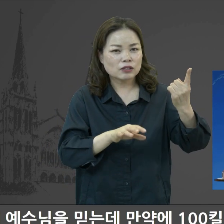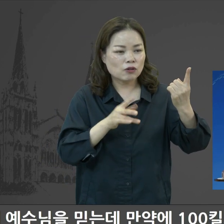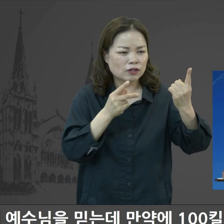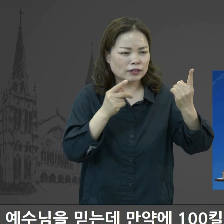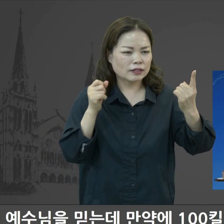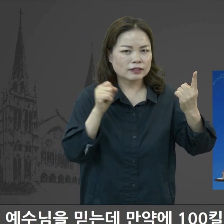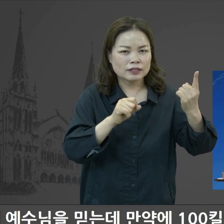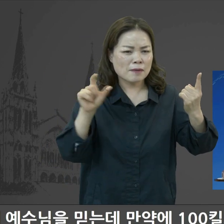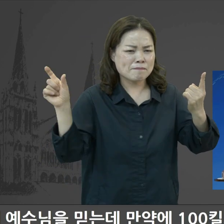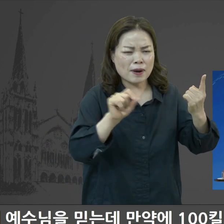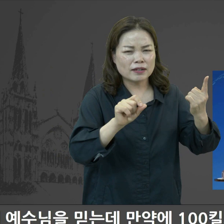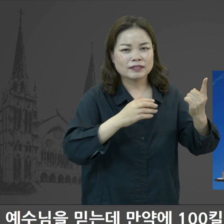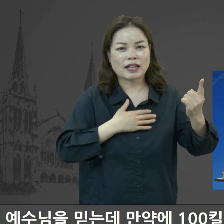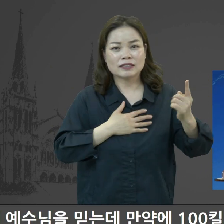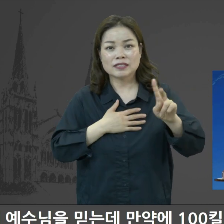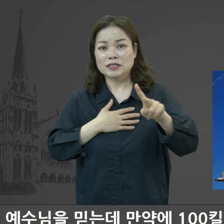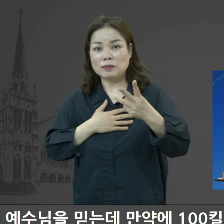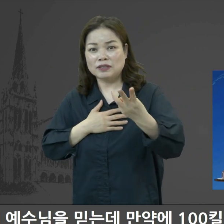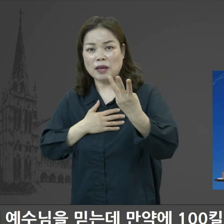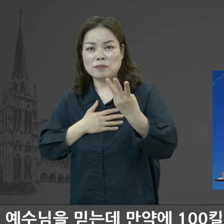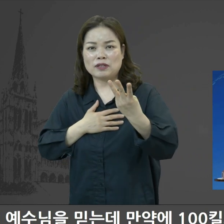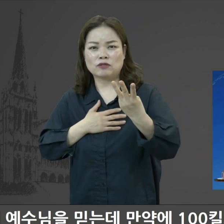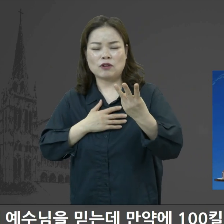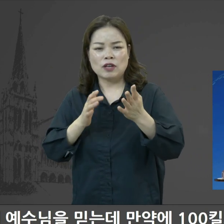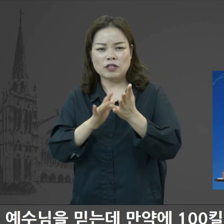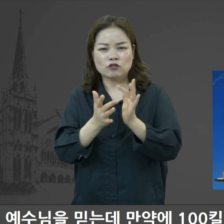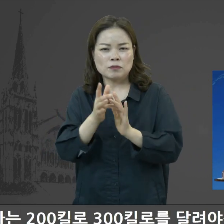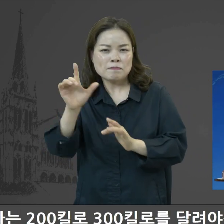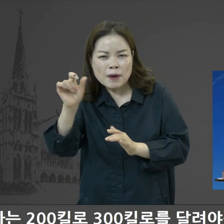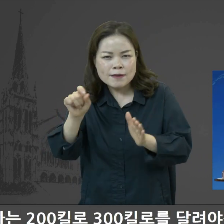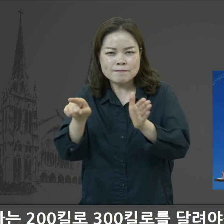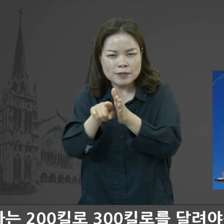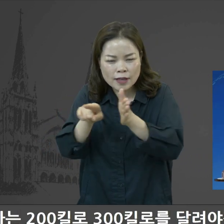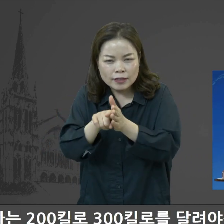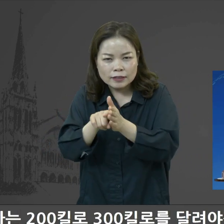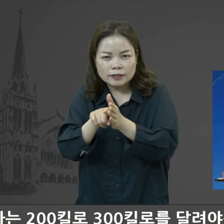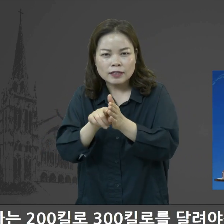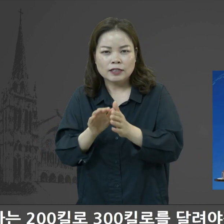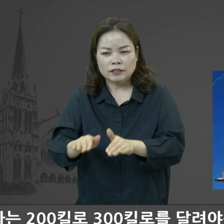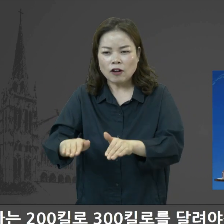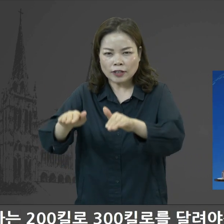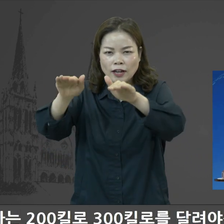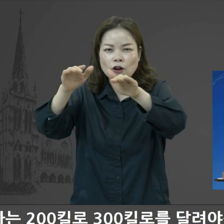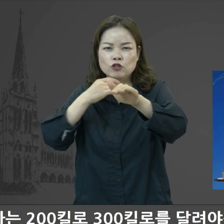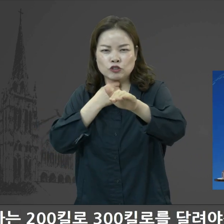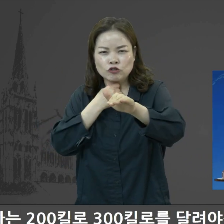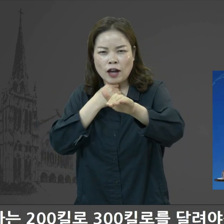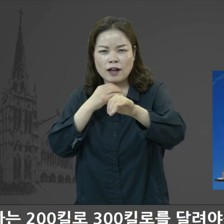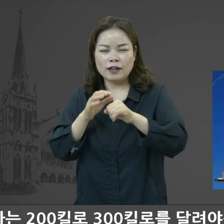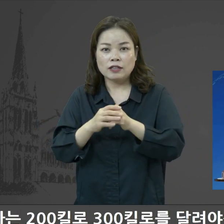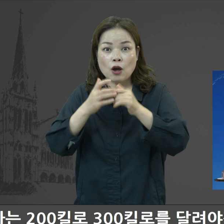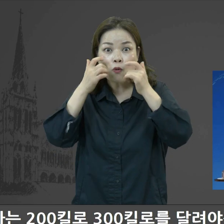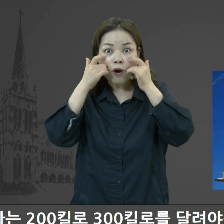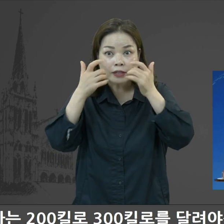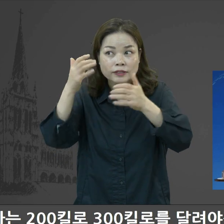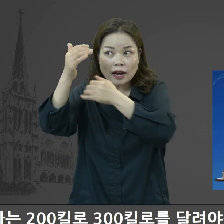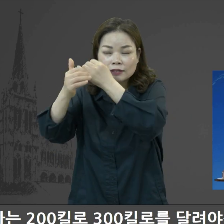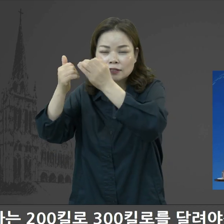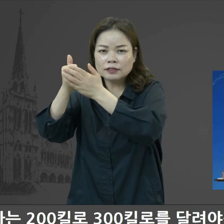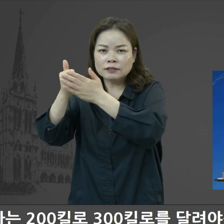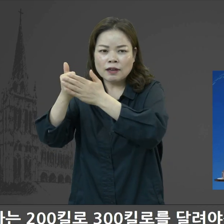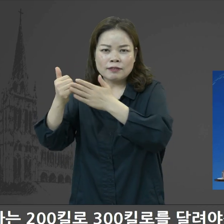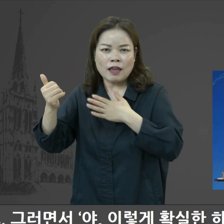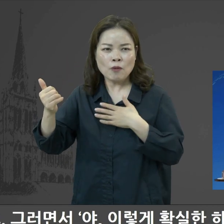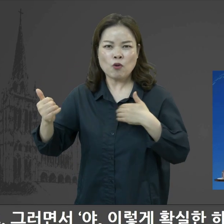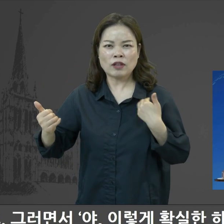한다면, 나는 200km, 300km로 달려야겠구나, 그런 생각이 드는 거예요. 그러면서 이렇게 확실한 하나님을 내가